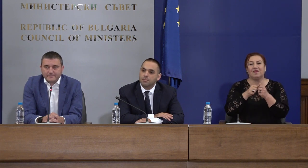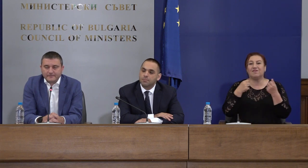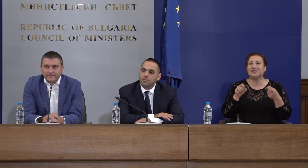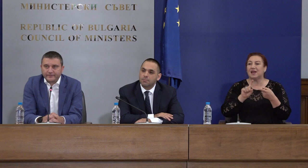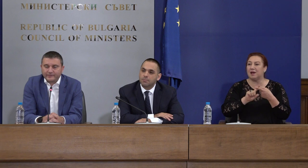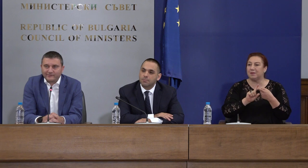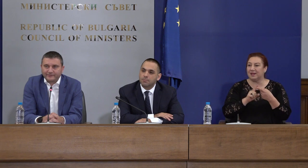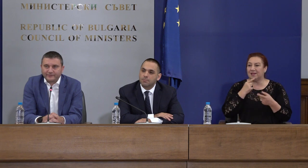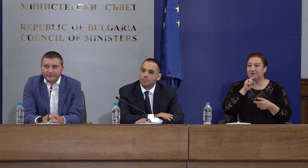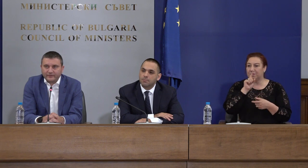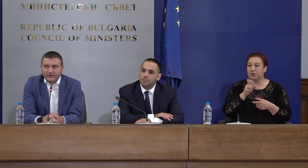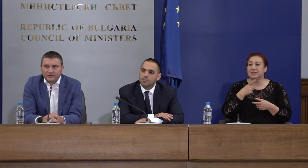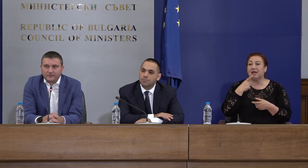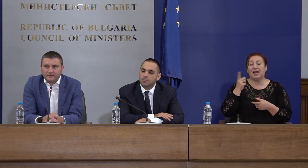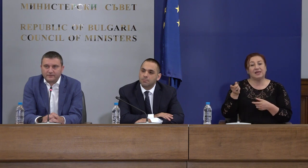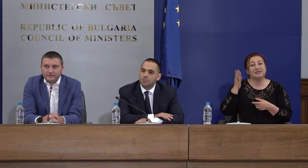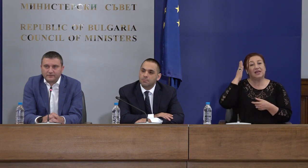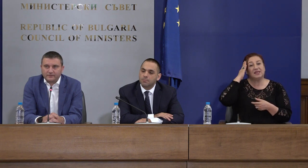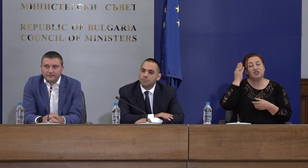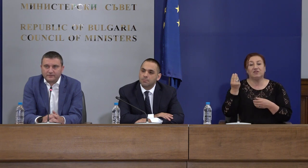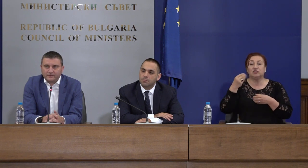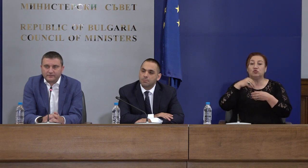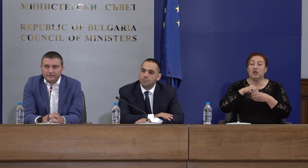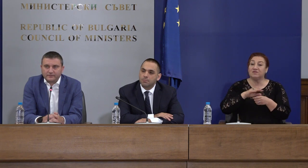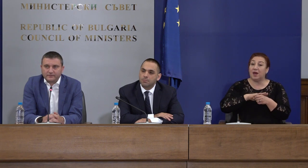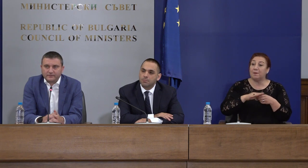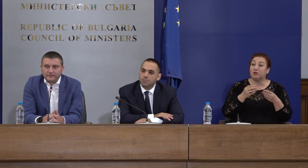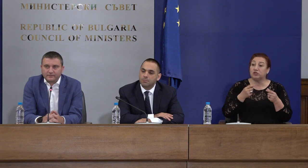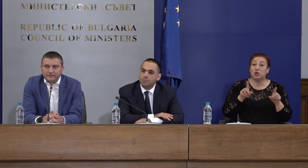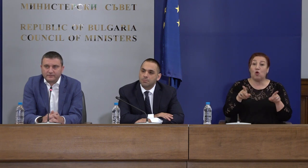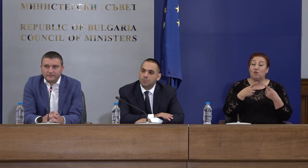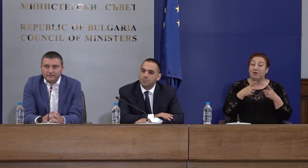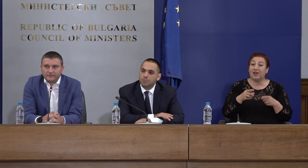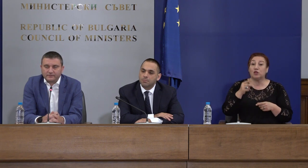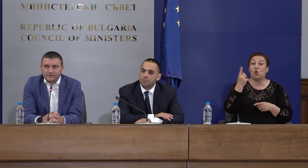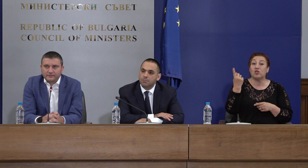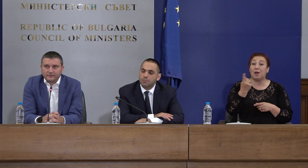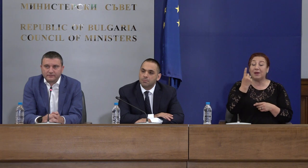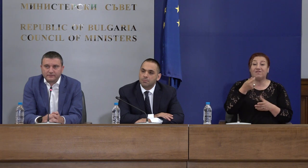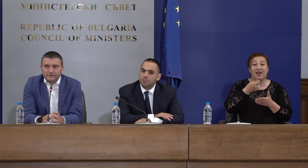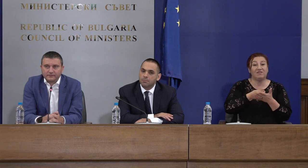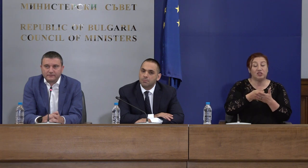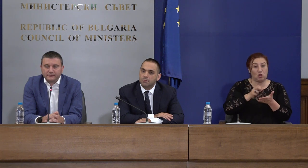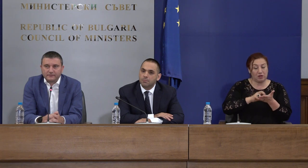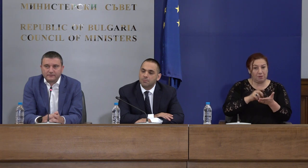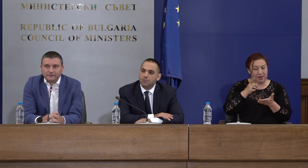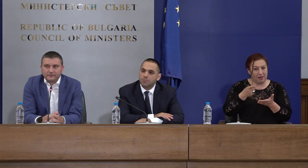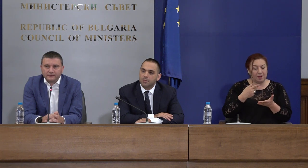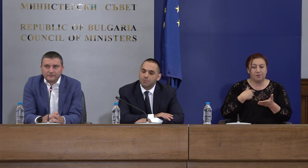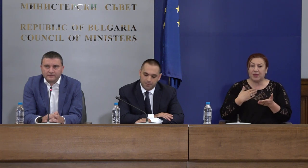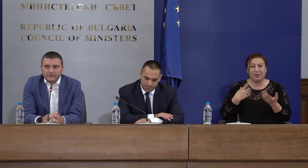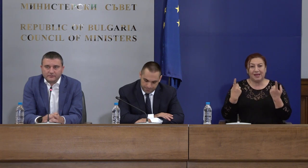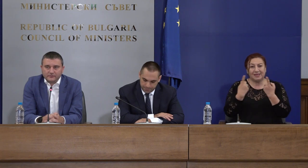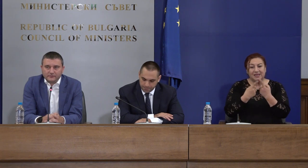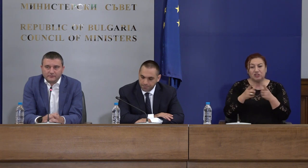Казахте, че държавата ще участва пълноценно в управлението на ПИП, а в надзорния, в управителния съвет имате ли